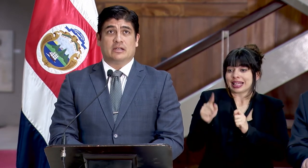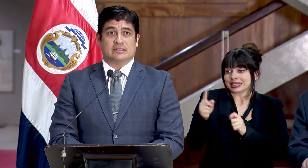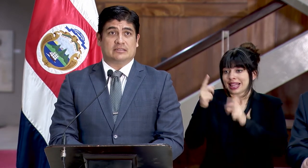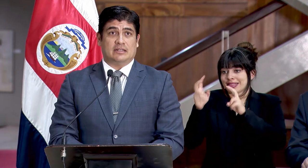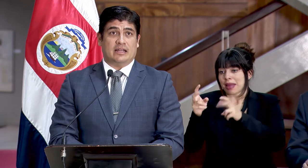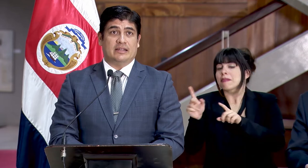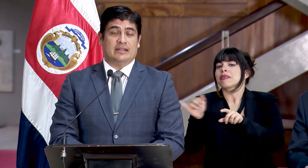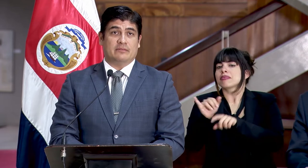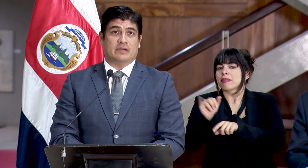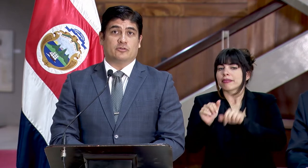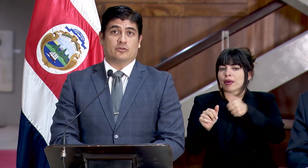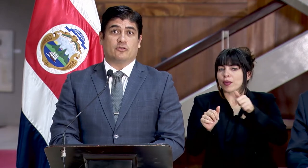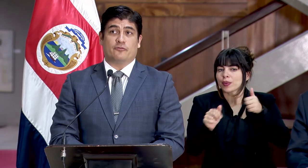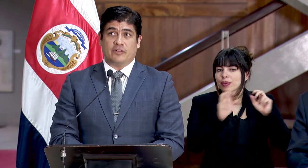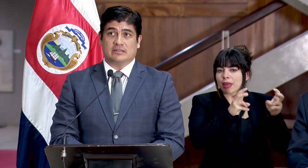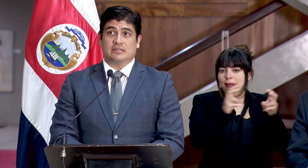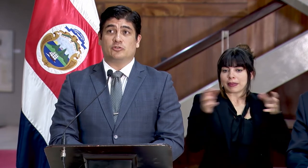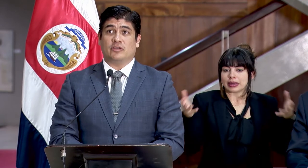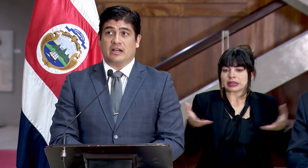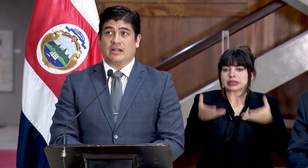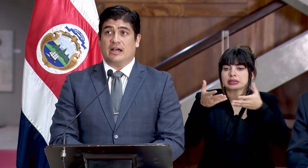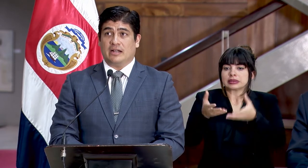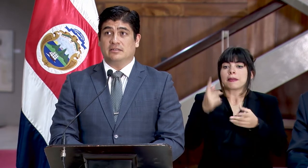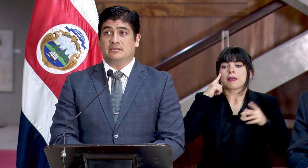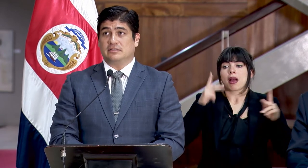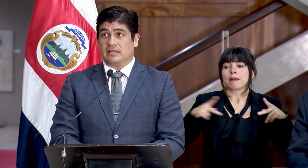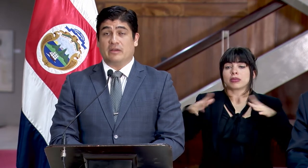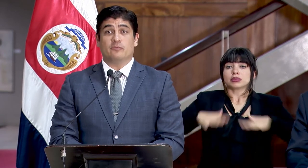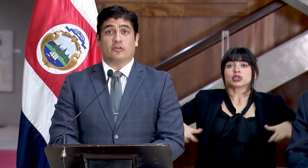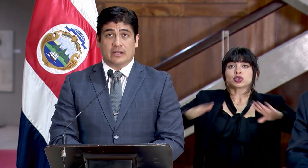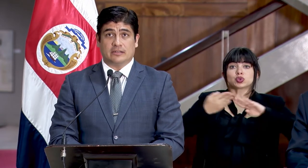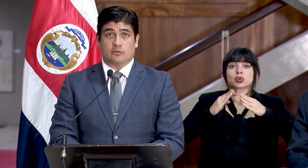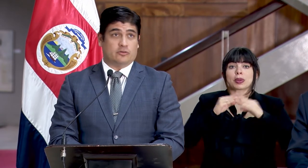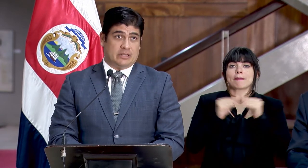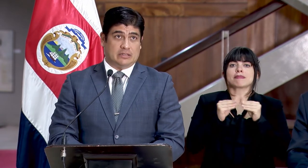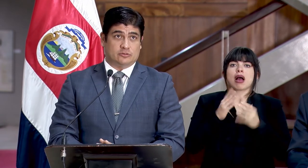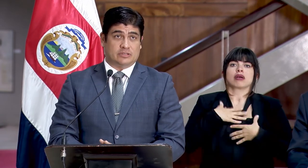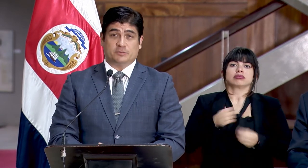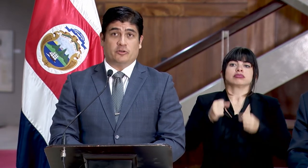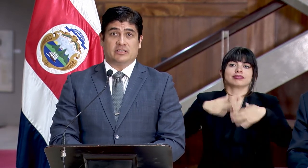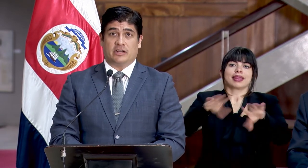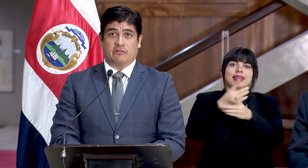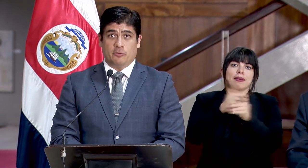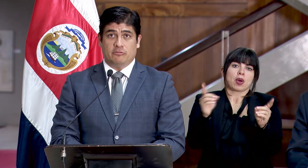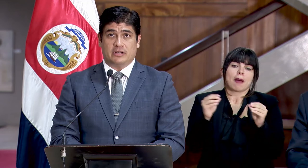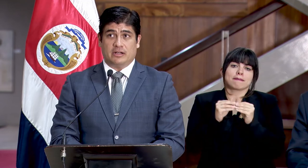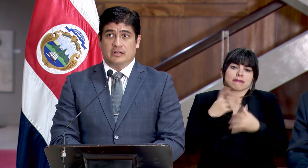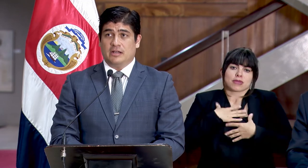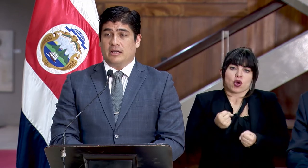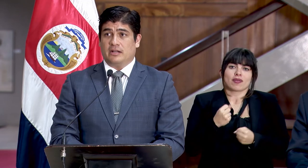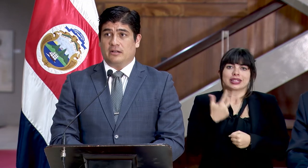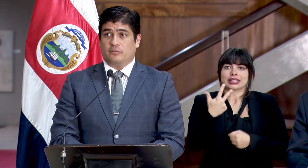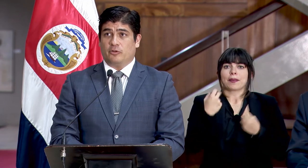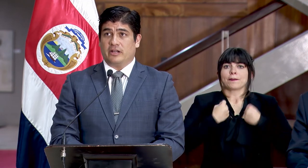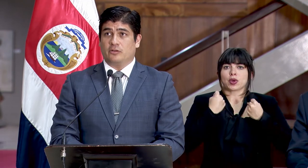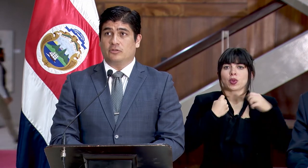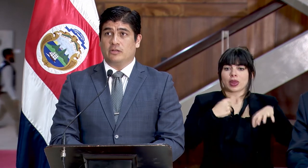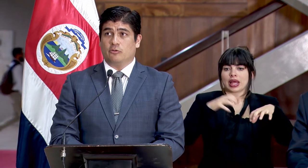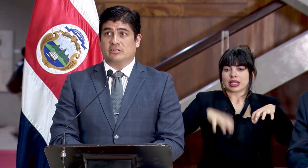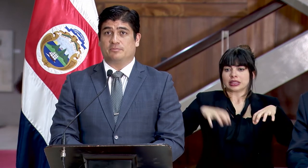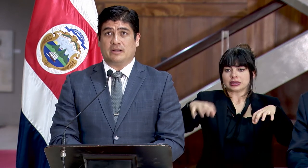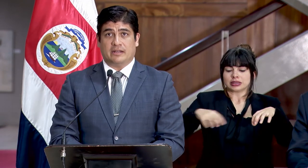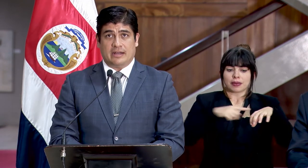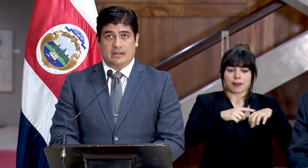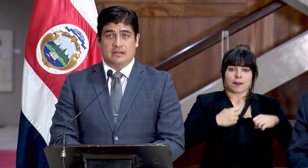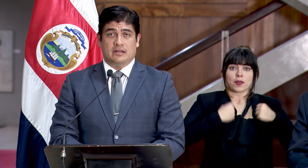campos que se trasladen en mayor confianza ciudadana al sistema democrático y a los tres poderes de la República. El Poder